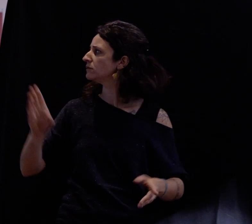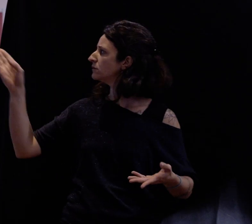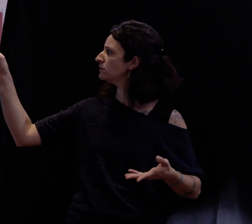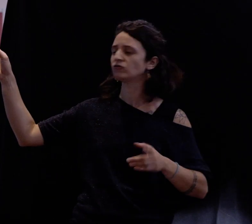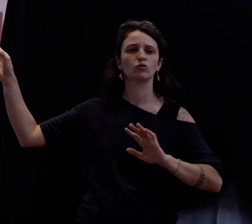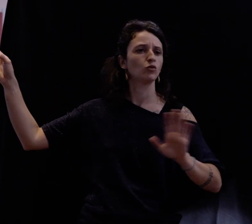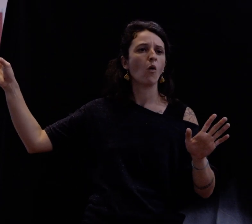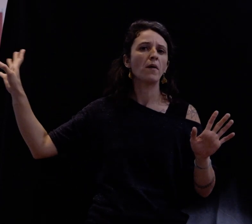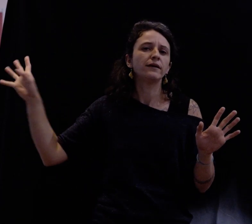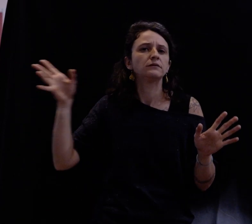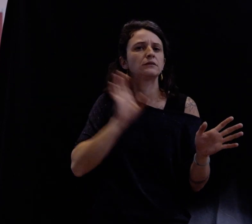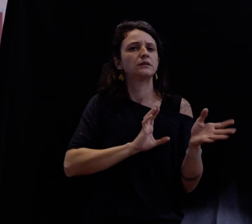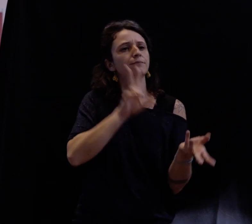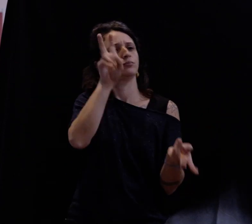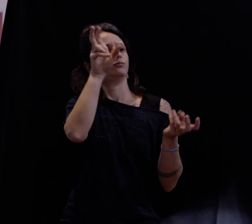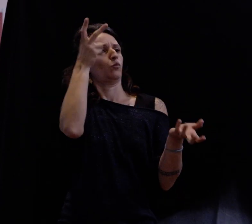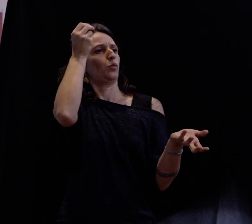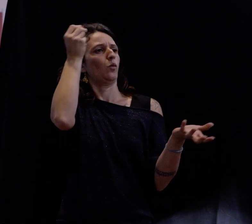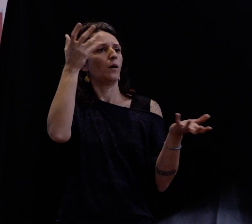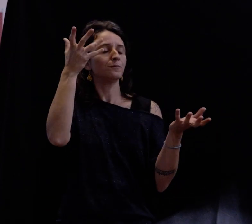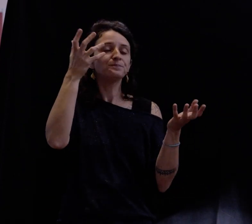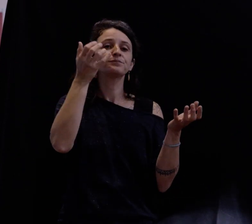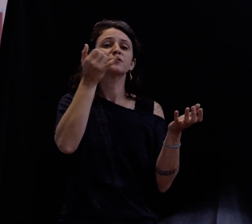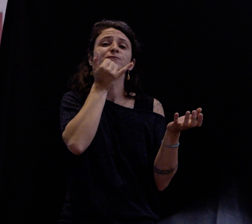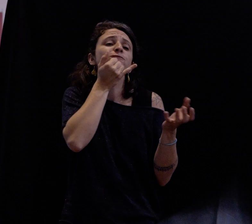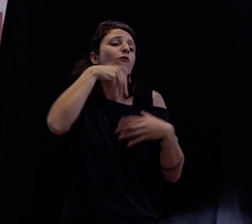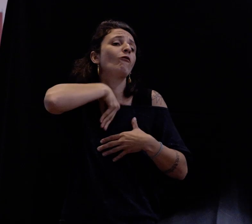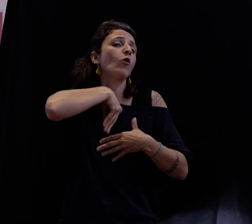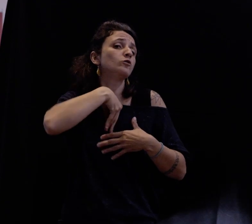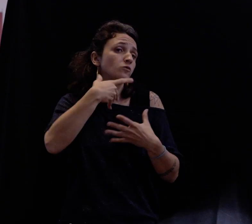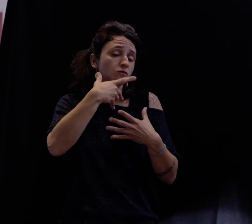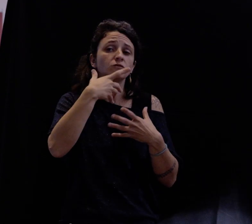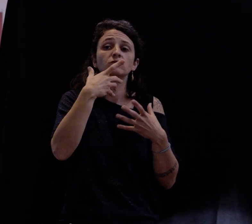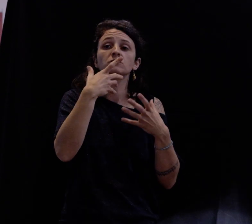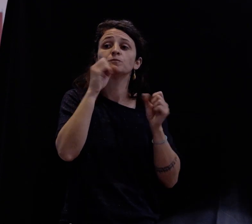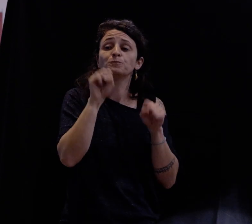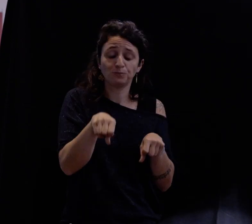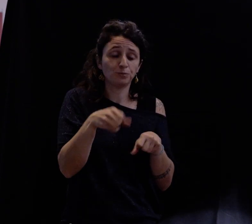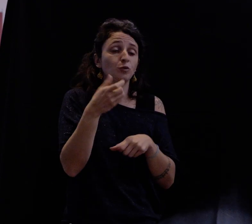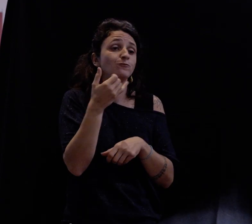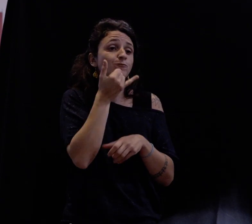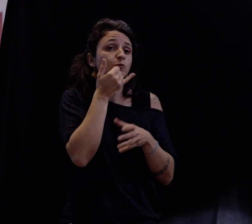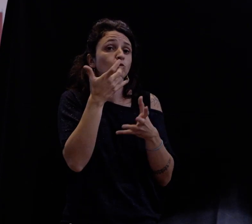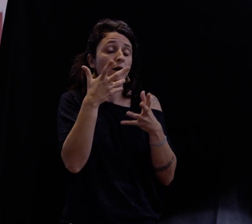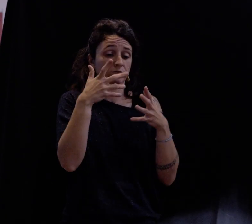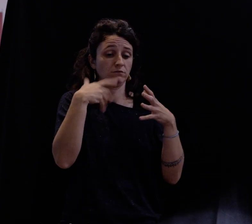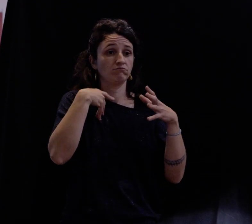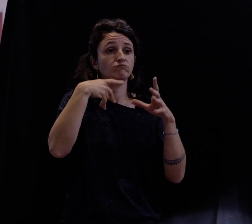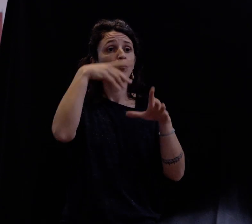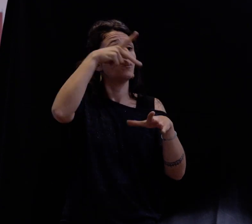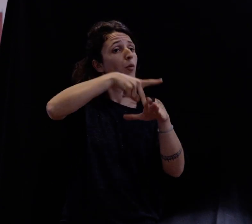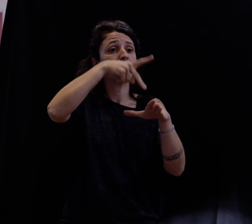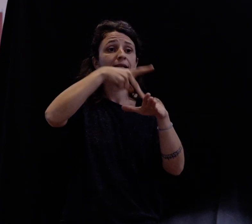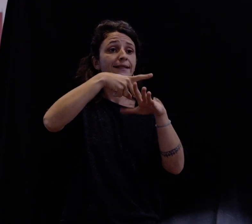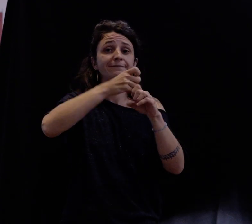schéma-là, mais en gros ce qu'il faut comprendre, c'est que parmi les fautes qui existent, il y a des fautes qui donnent pas du tout de machine, c'est-à-dire que la protéine n'est pas